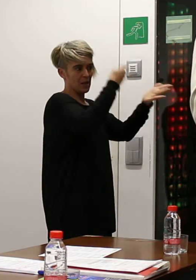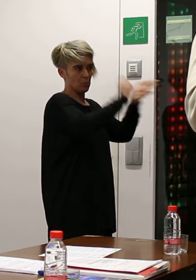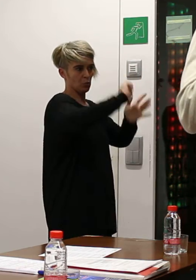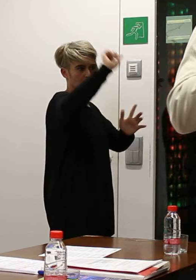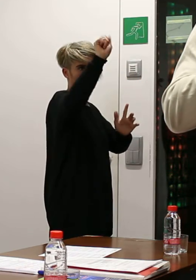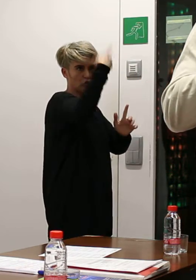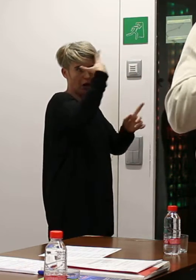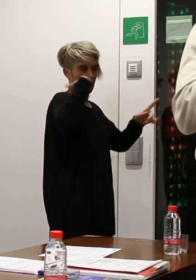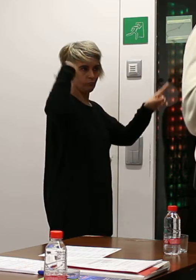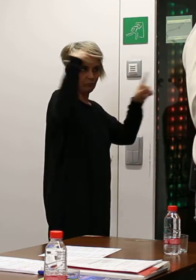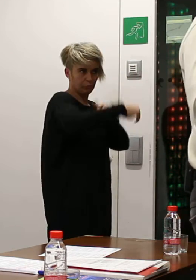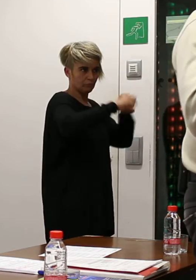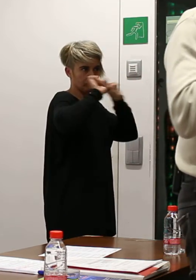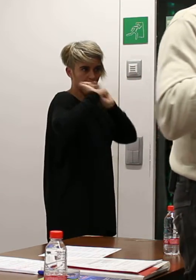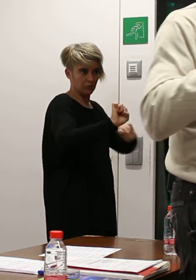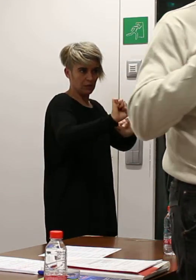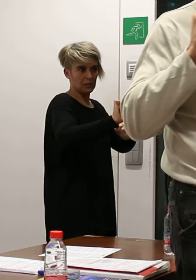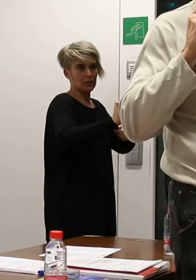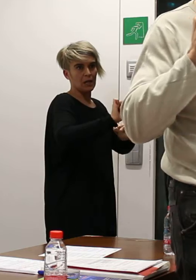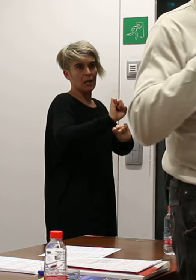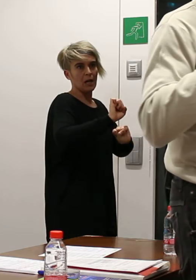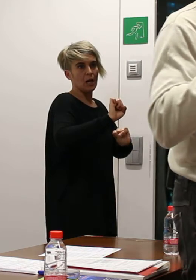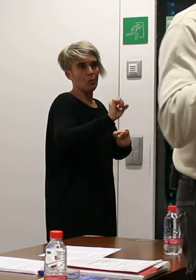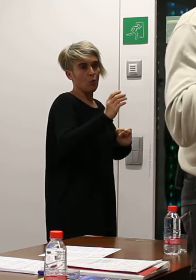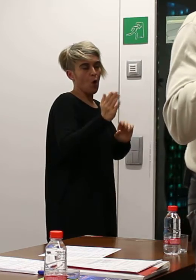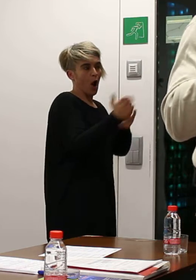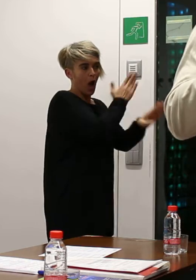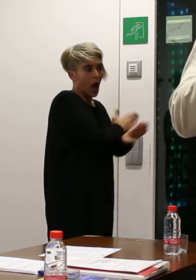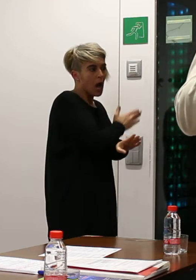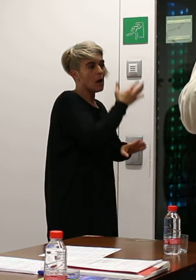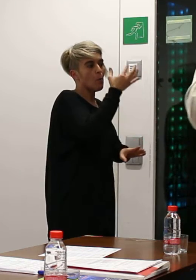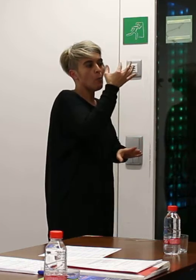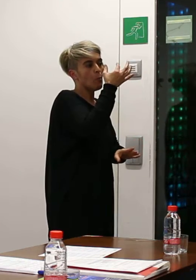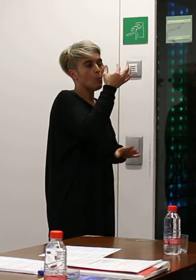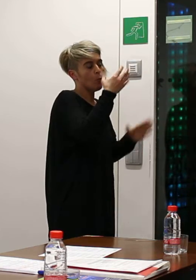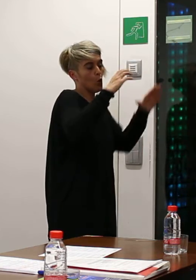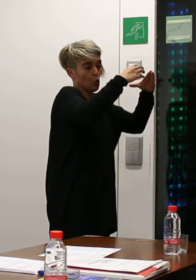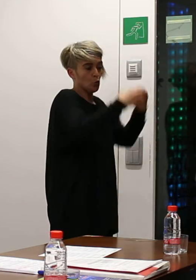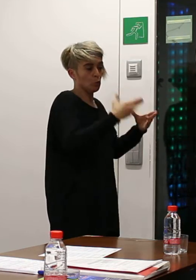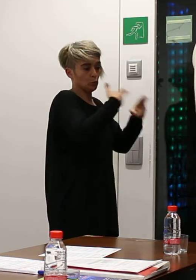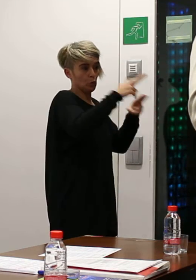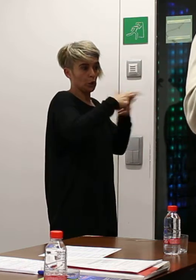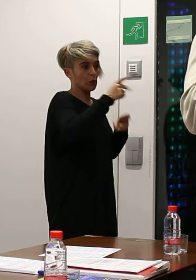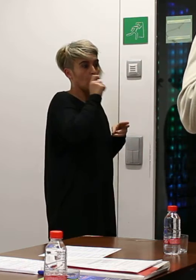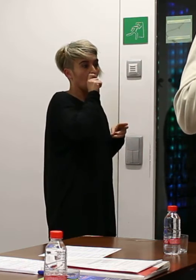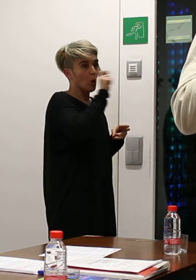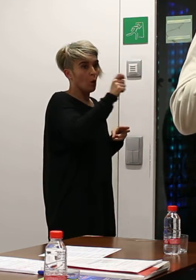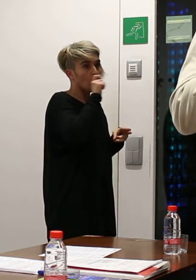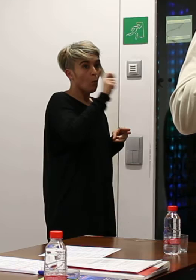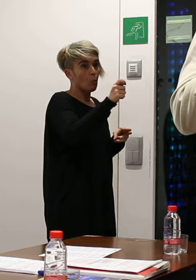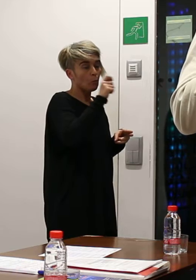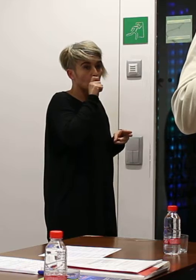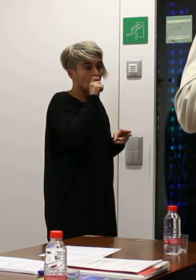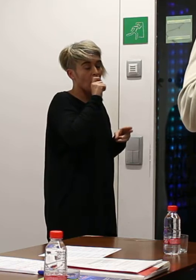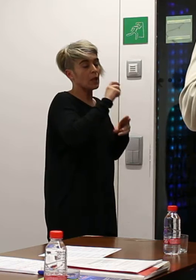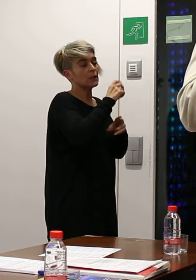forma definitiva mediante la unión de Partido Socialista, Podemos, Ciudadanos, Compromís, Podemos. Ese es muy interesante,